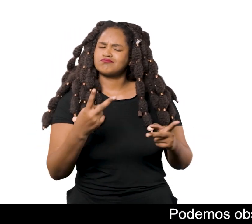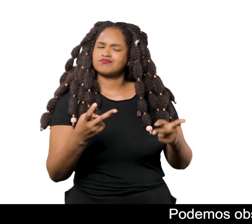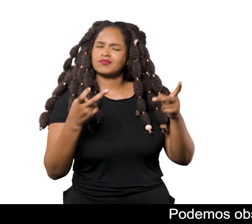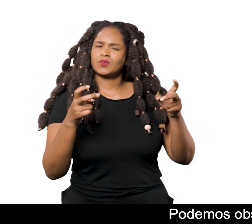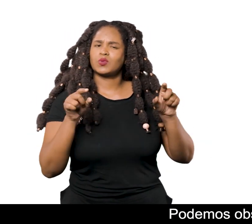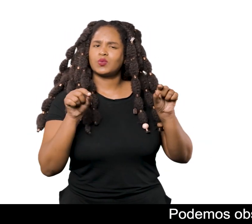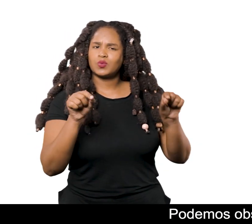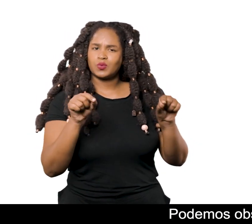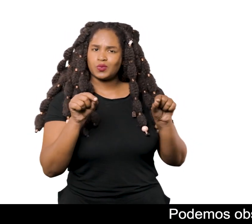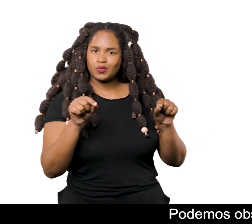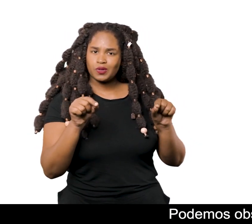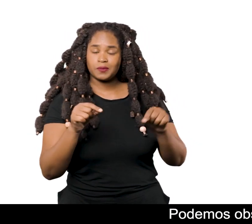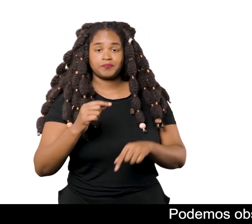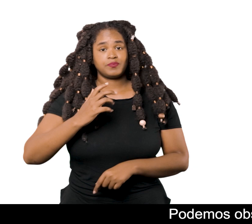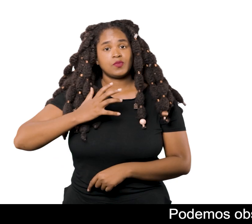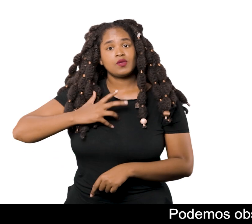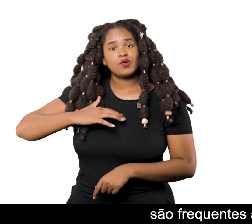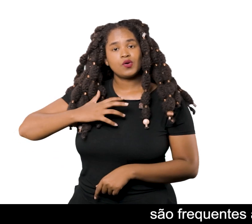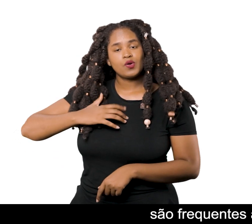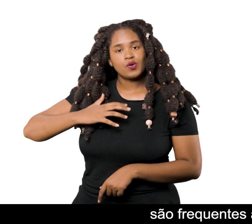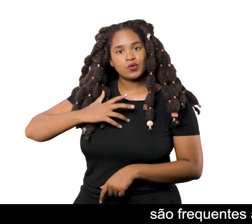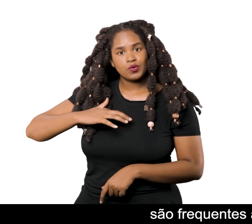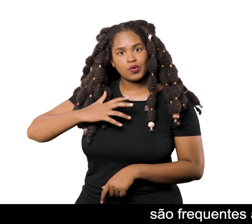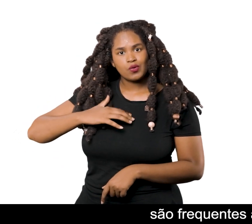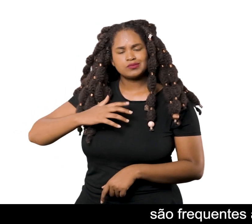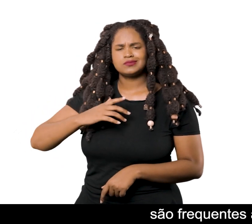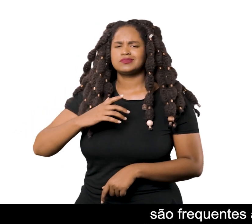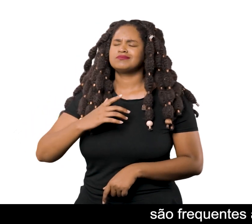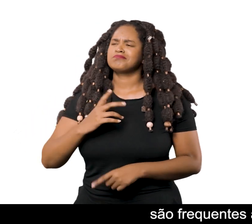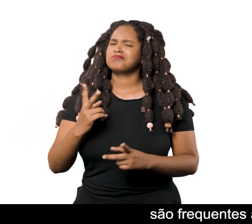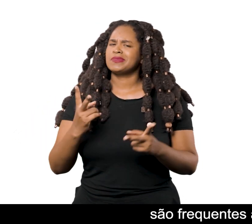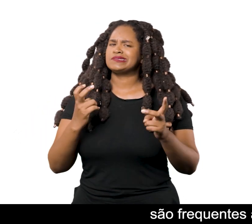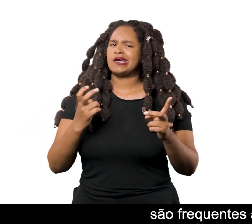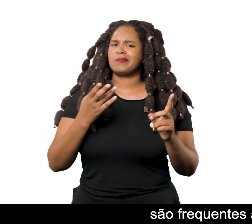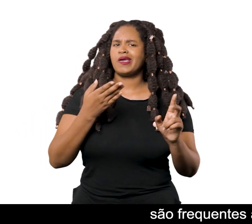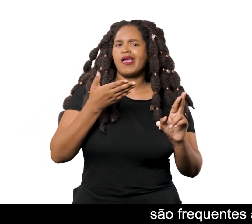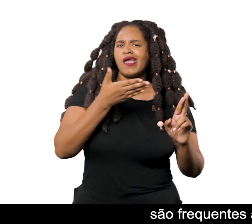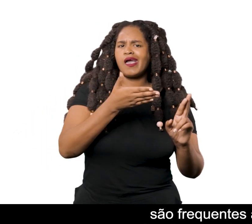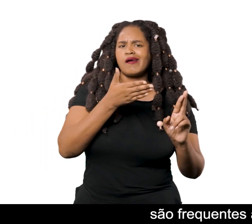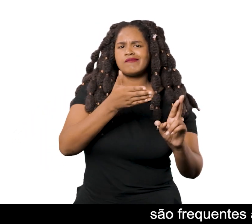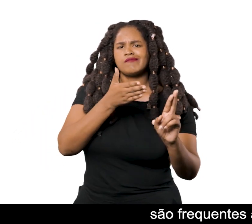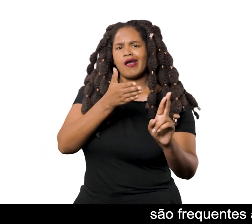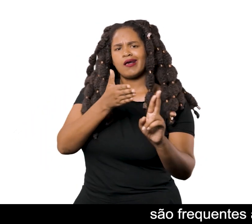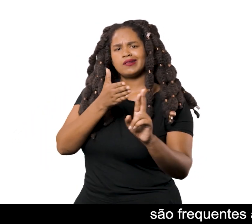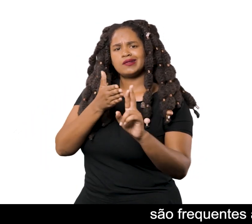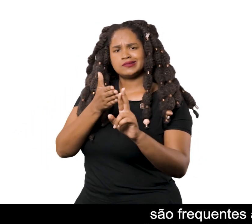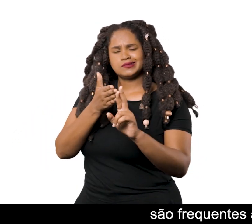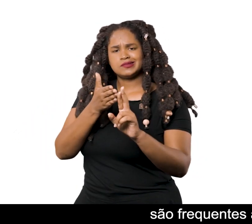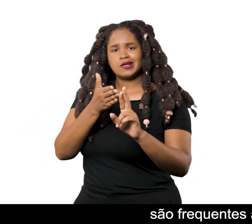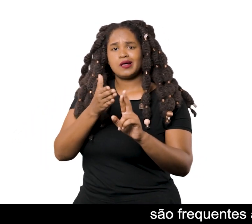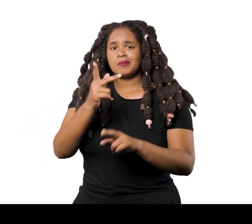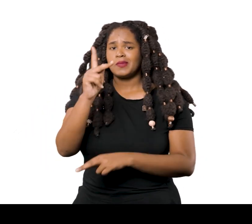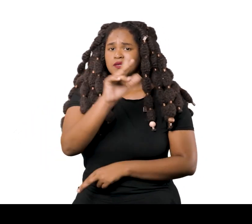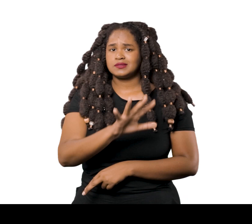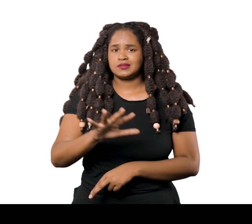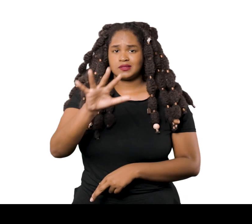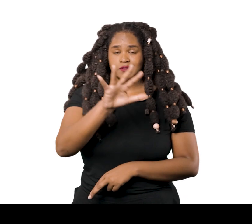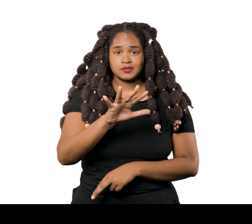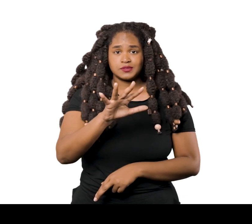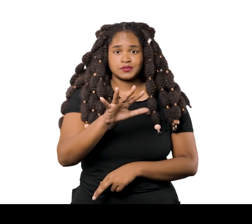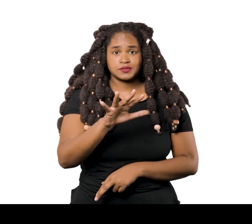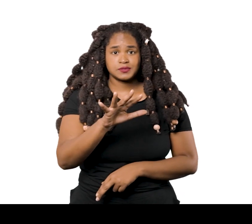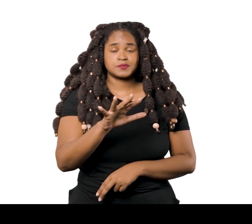Podemos observar que na produção de coude são frequentes as referências à paisagem de No Water Mesa,